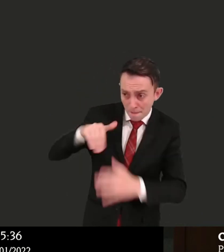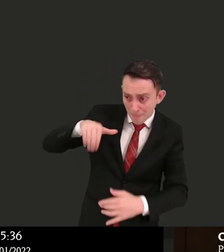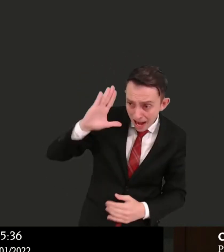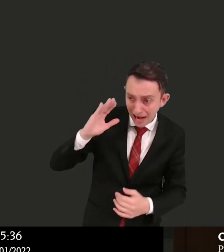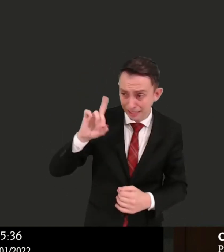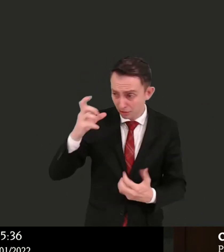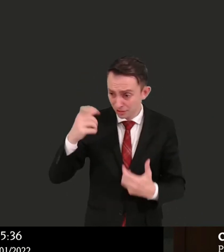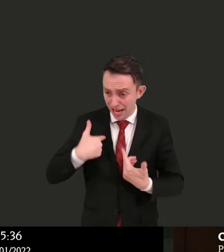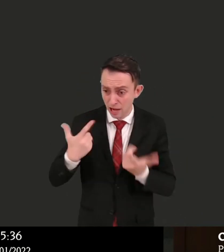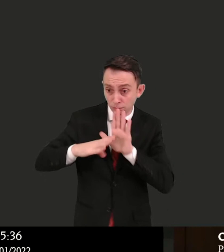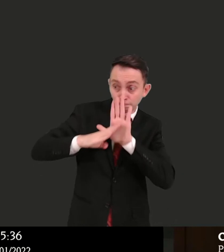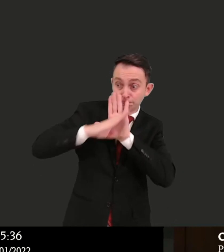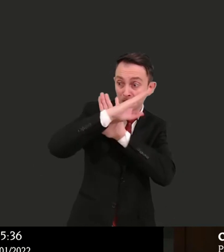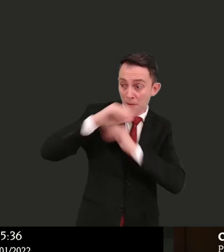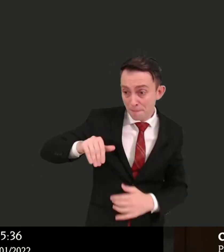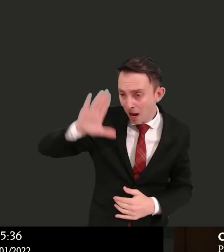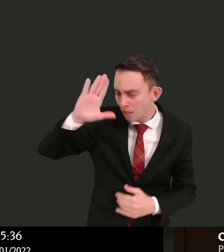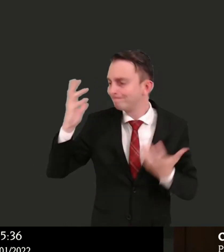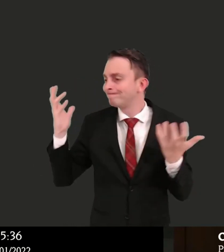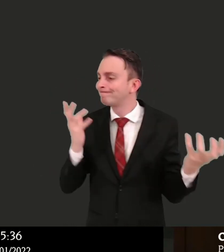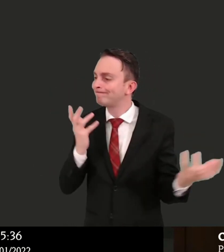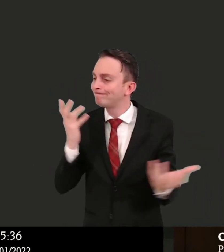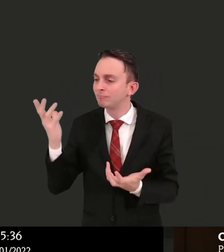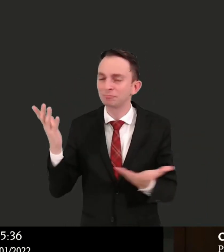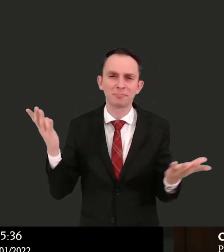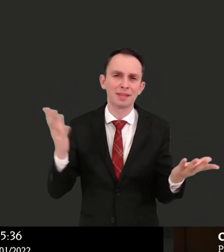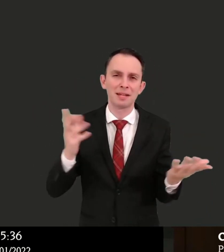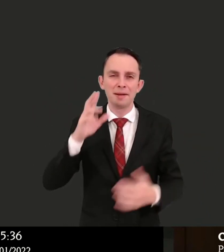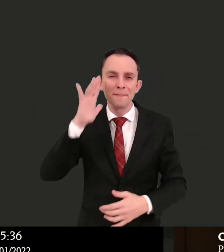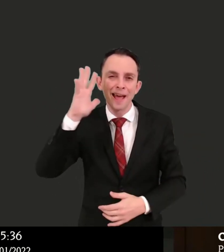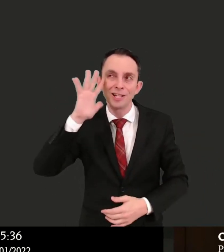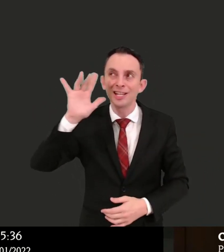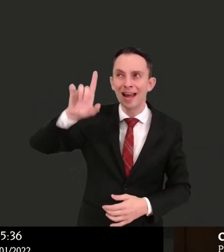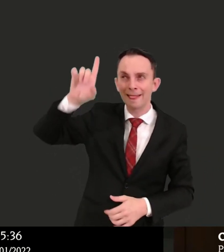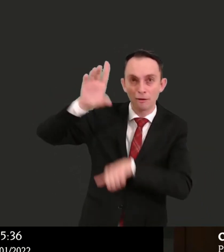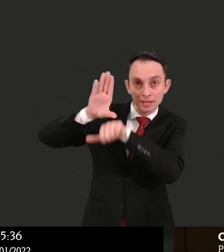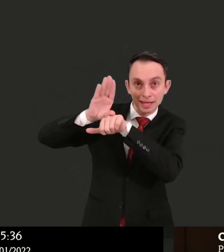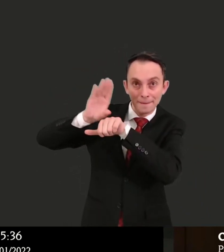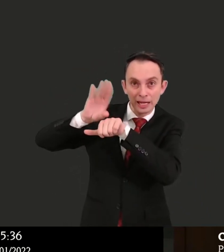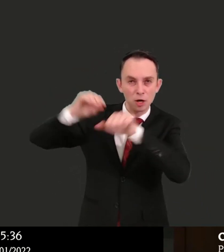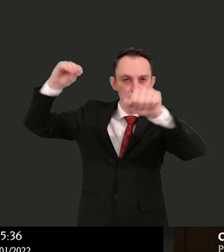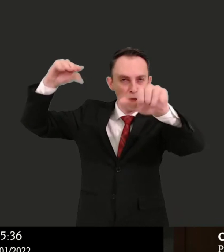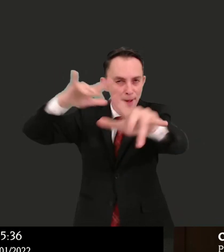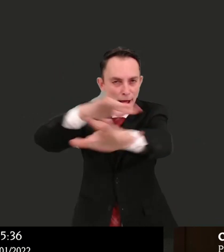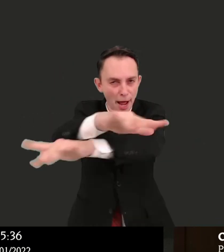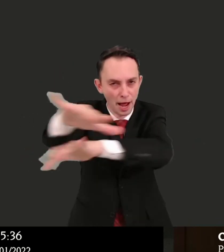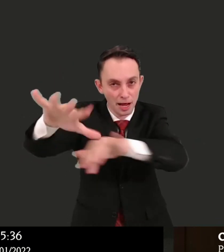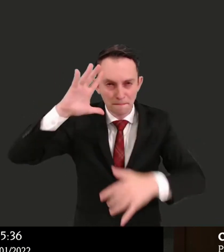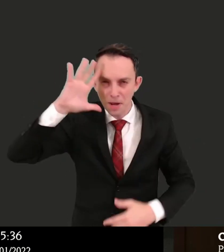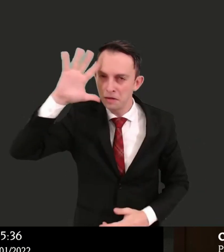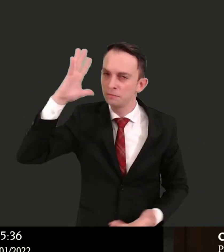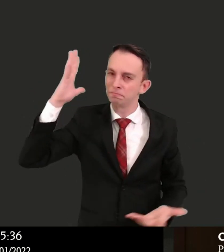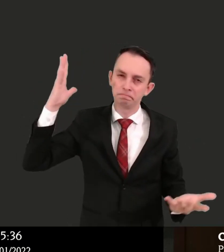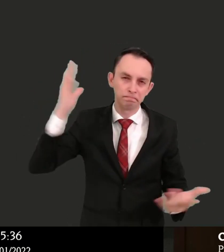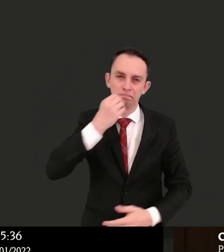Oxalá que nós fôssemos cheios do conhecimento da vontade de Deus, e também, irmãos, em